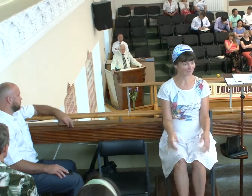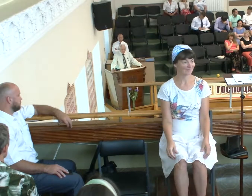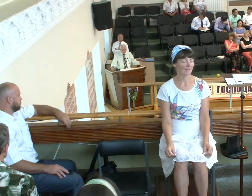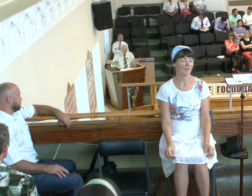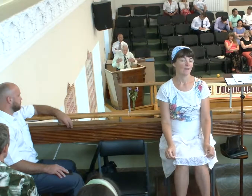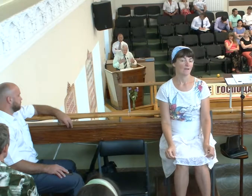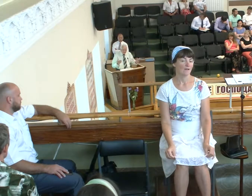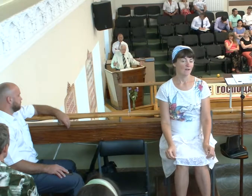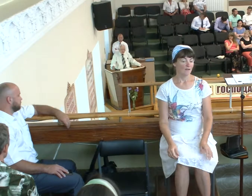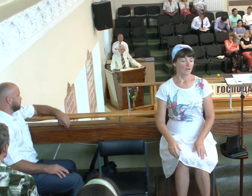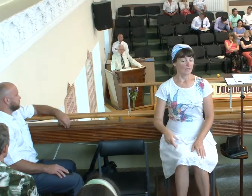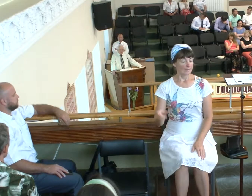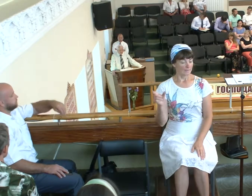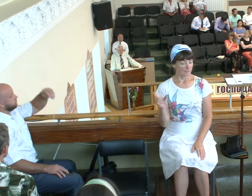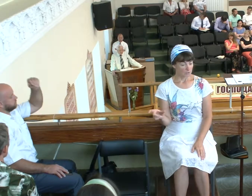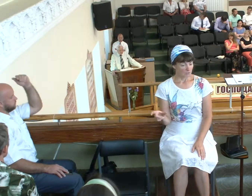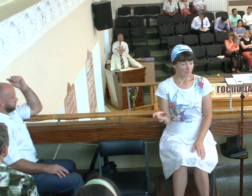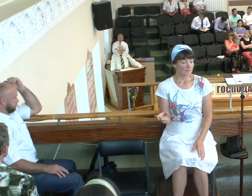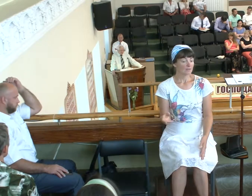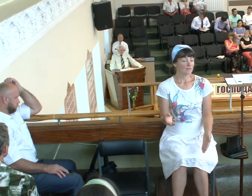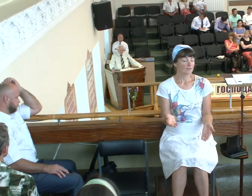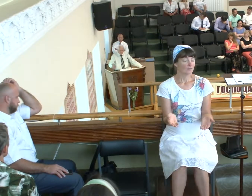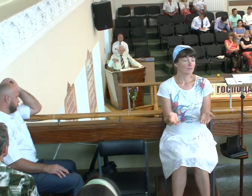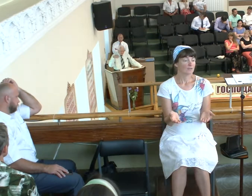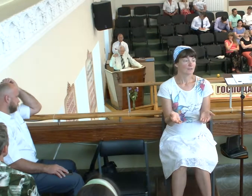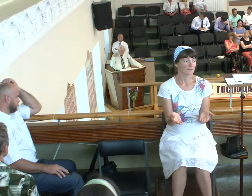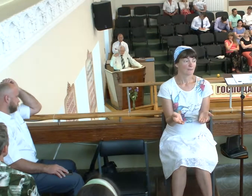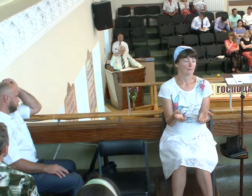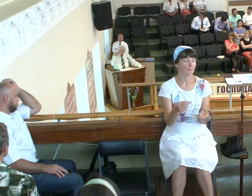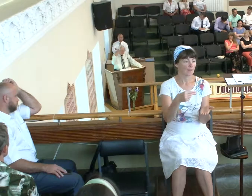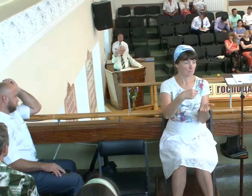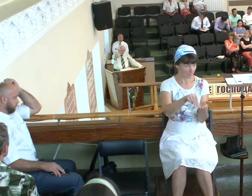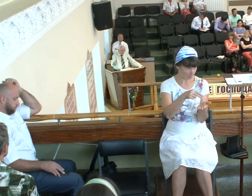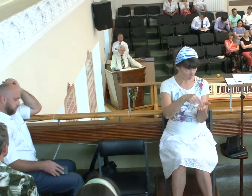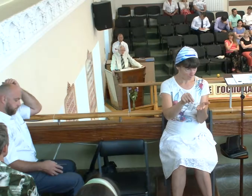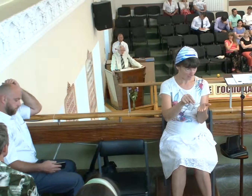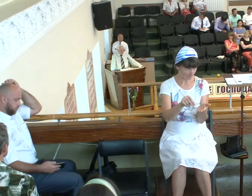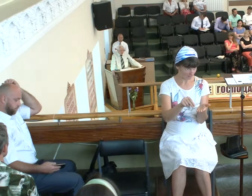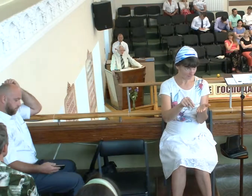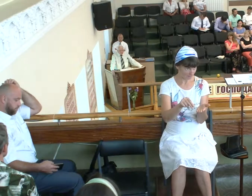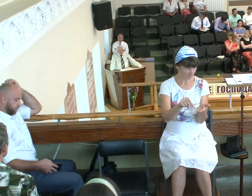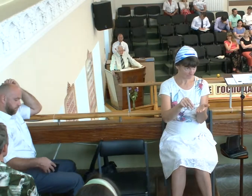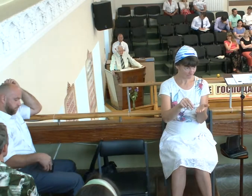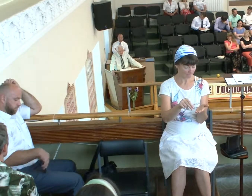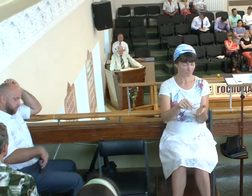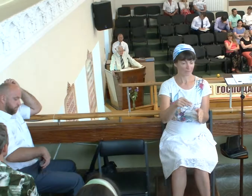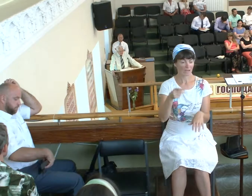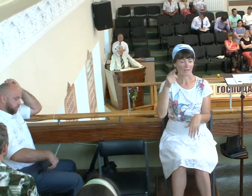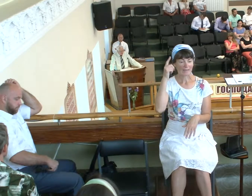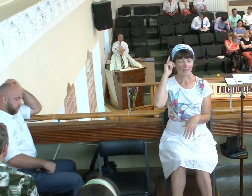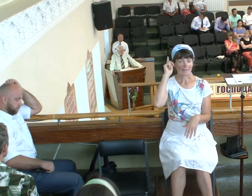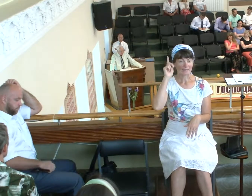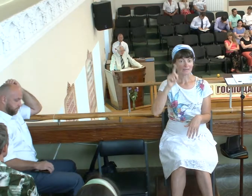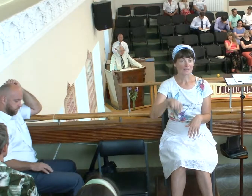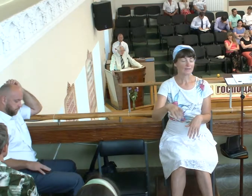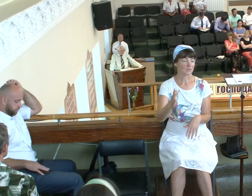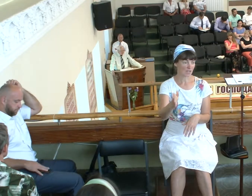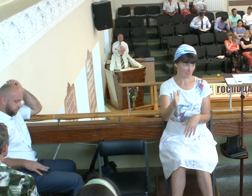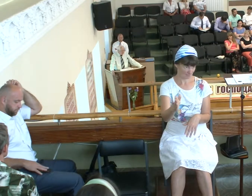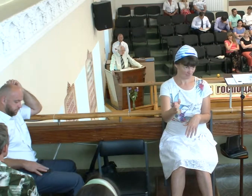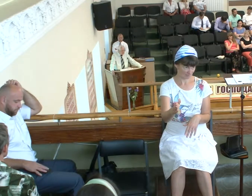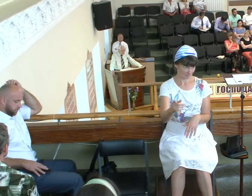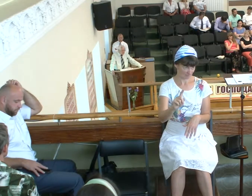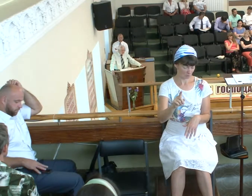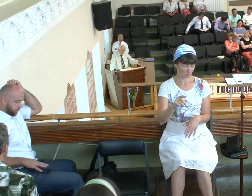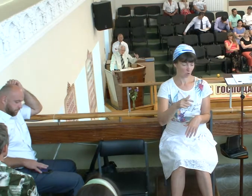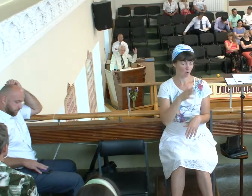Но люди приобретают их, надеясь потом дороже их продать. Так картины покупают